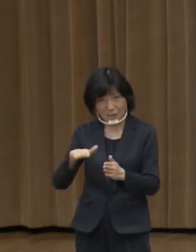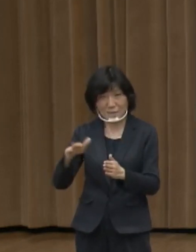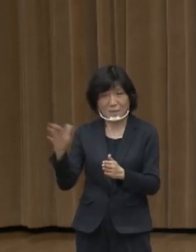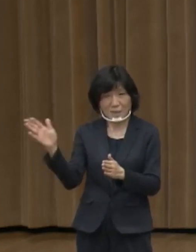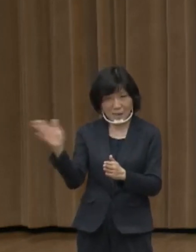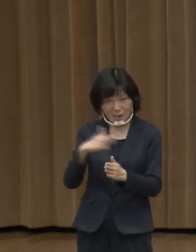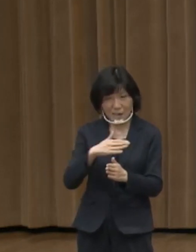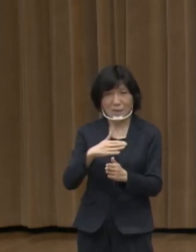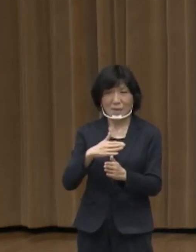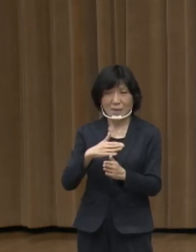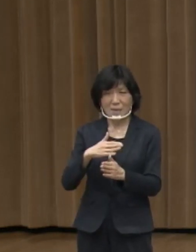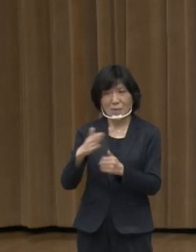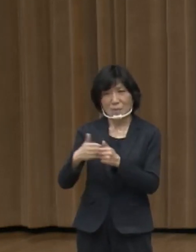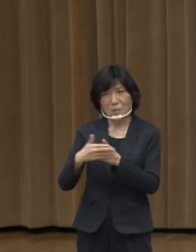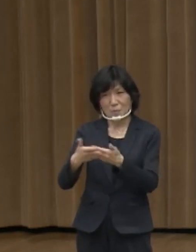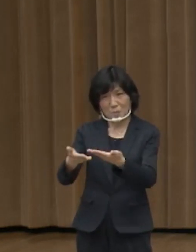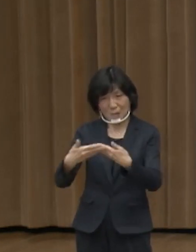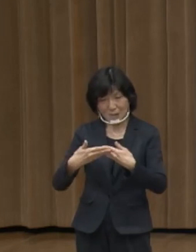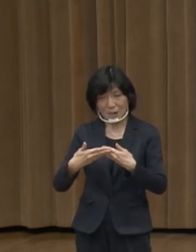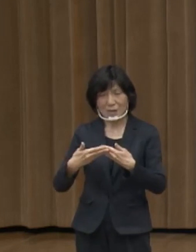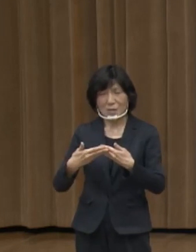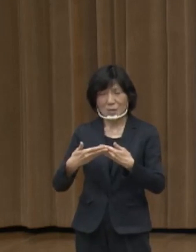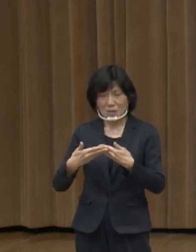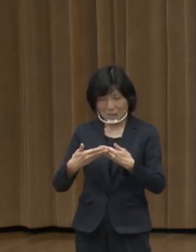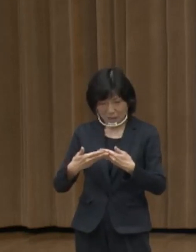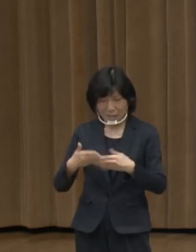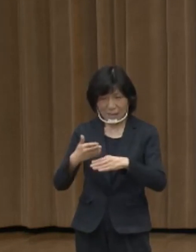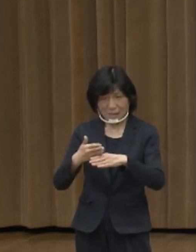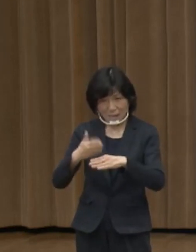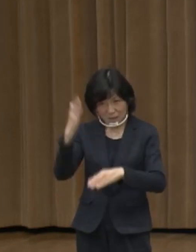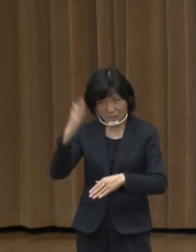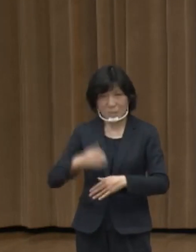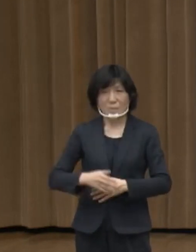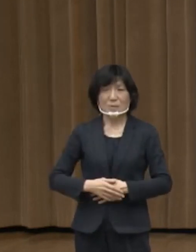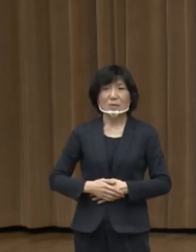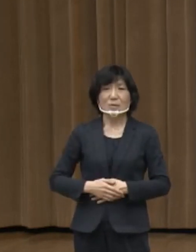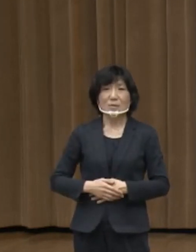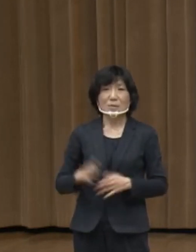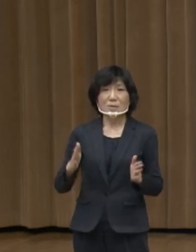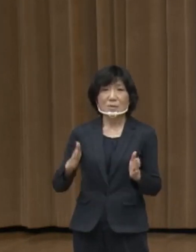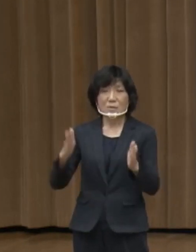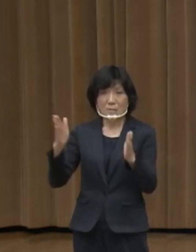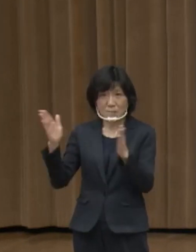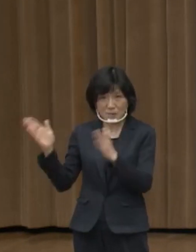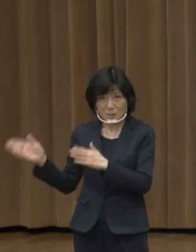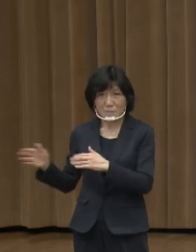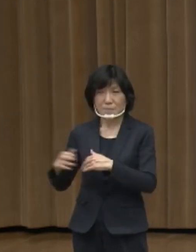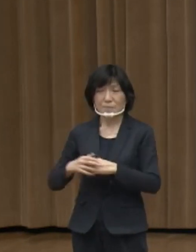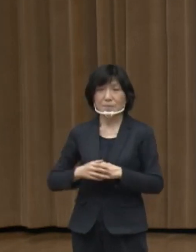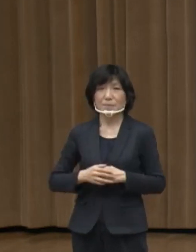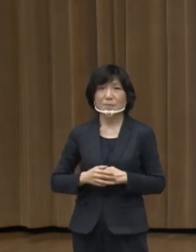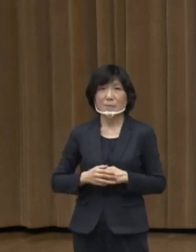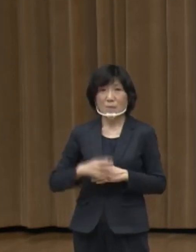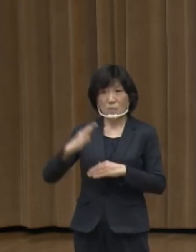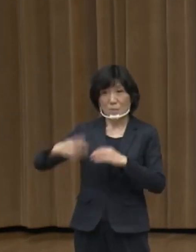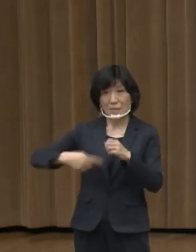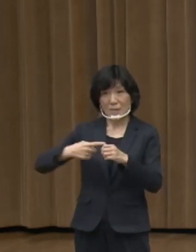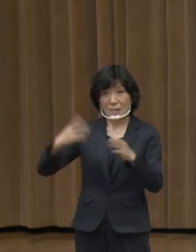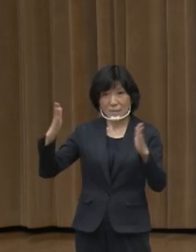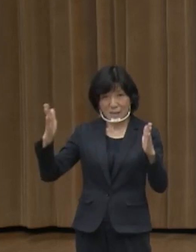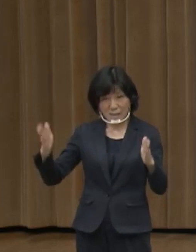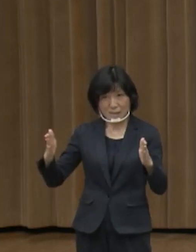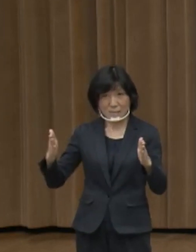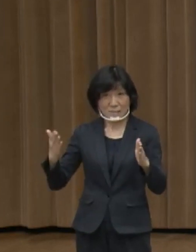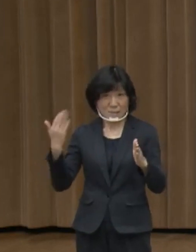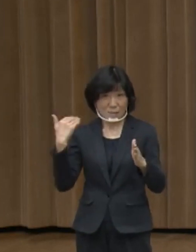から大変なご協力をいただいたということをまず申し上げたいと思います。でそれに加えまして、この1年間、